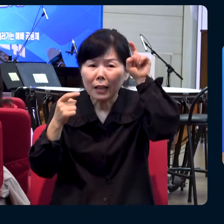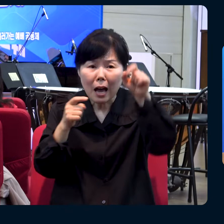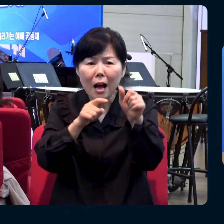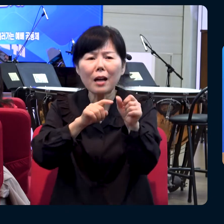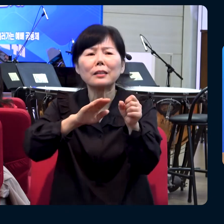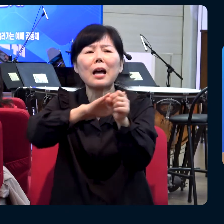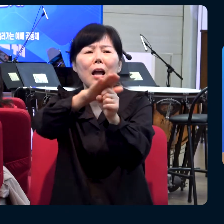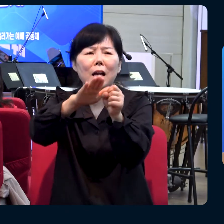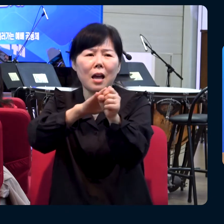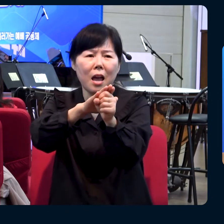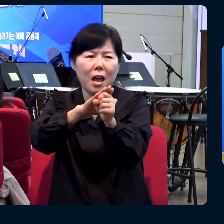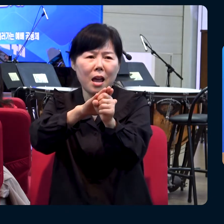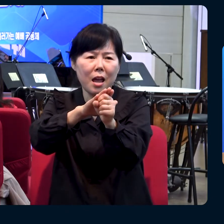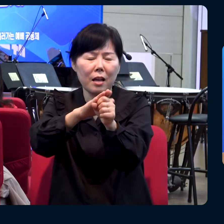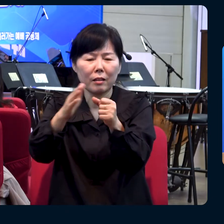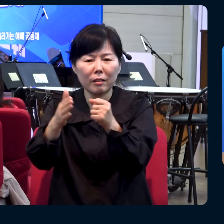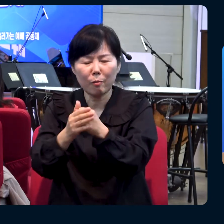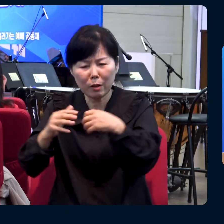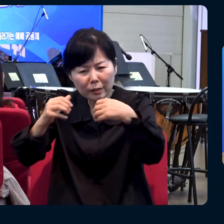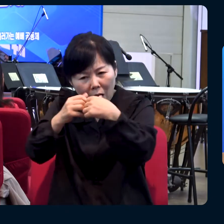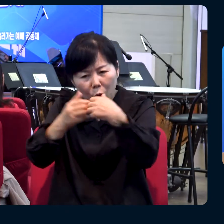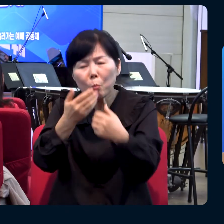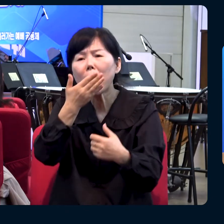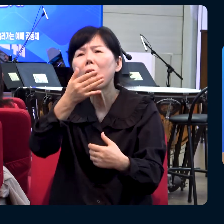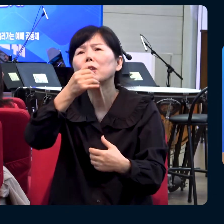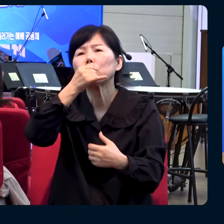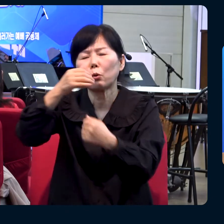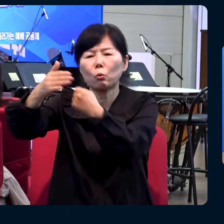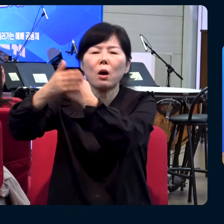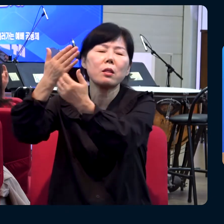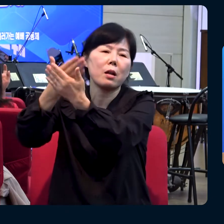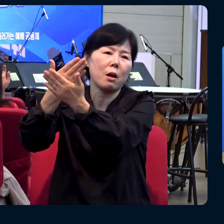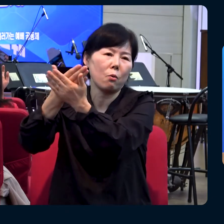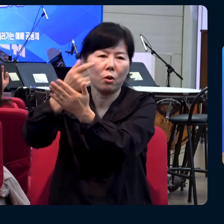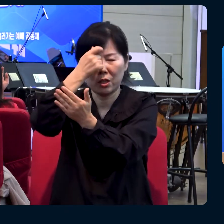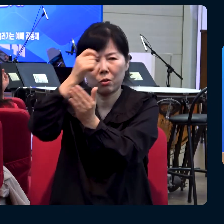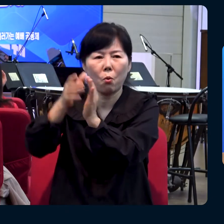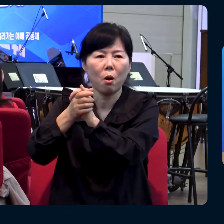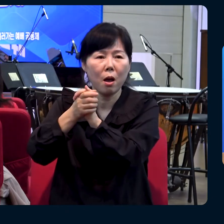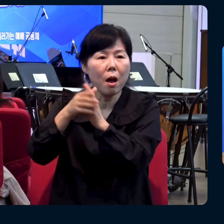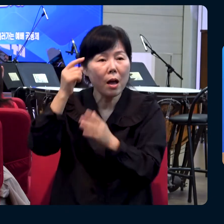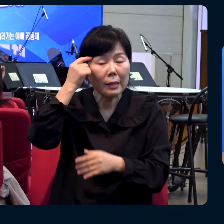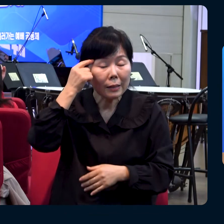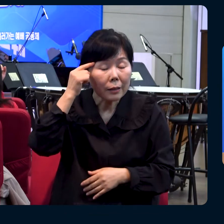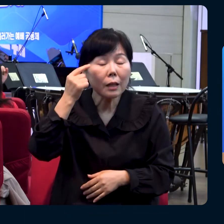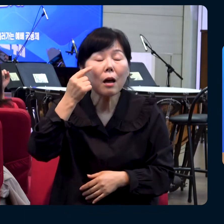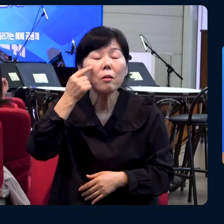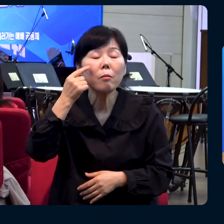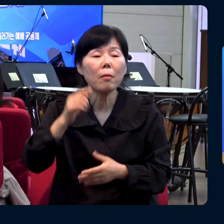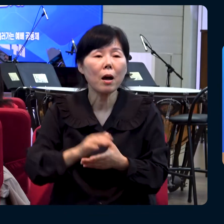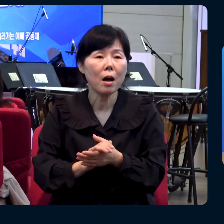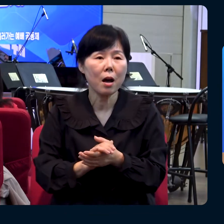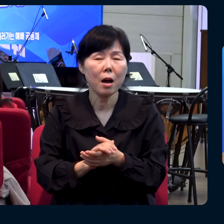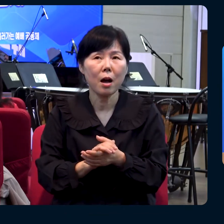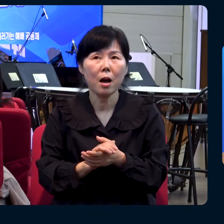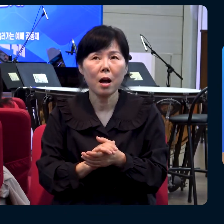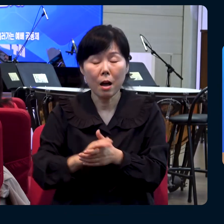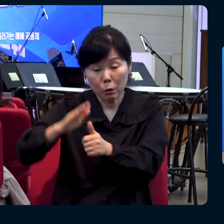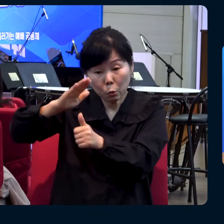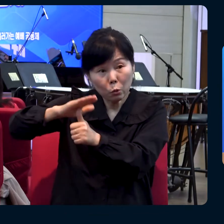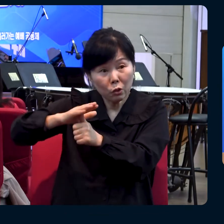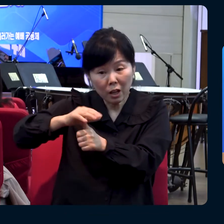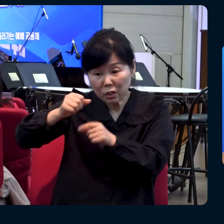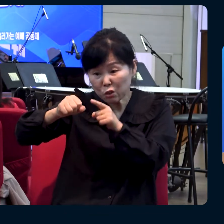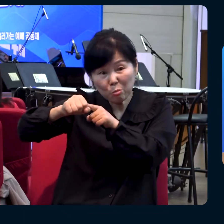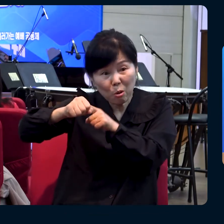양을 사랑하는데 싸워보겠습니다. 도와주십시오. 한번 상상해 보세요. 소년의 주먹으로 사자를